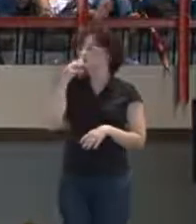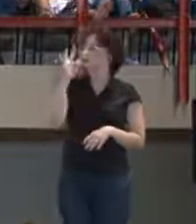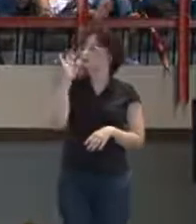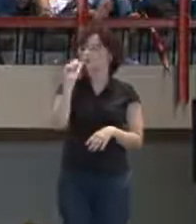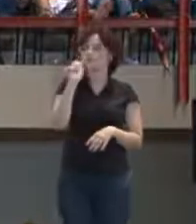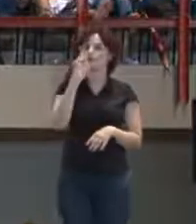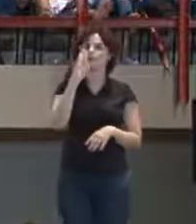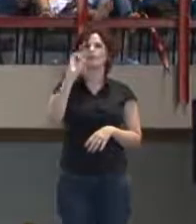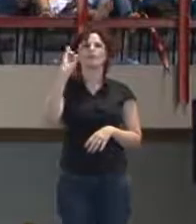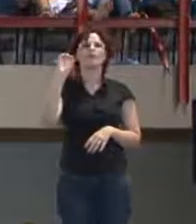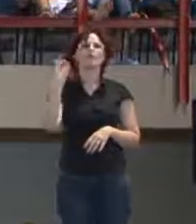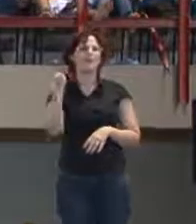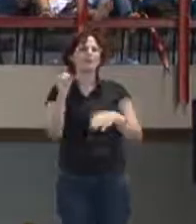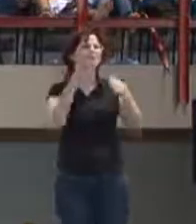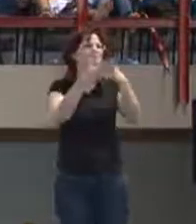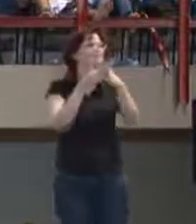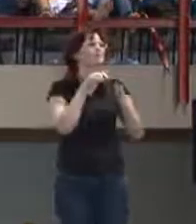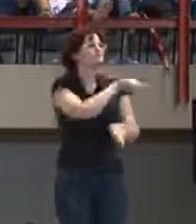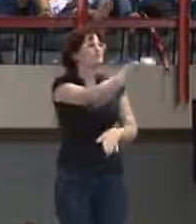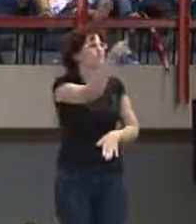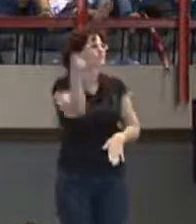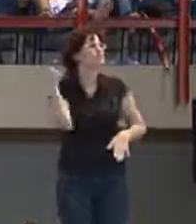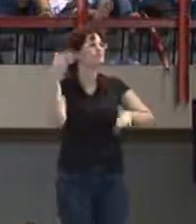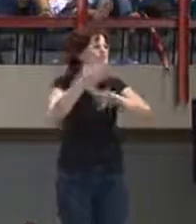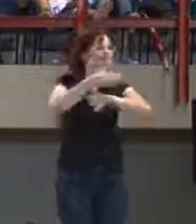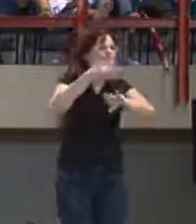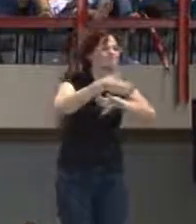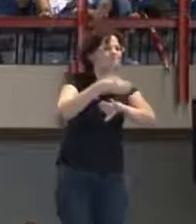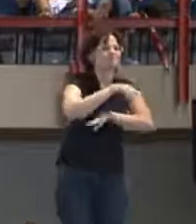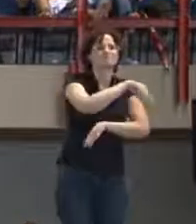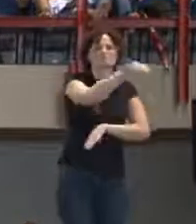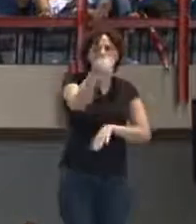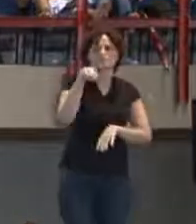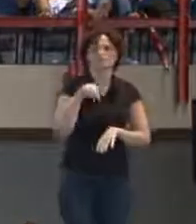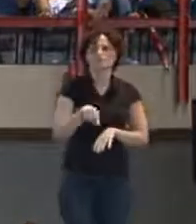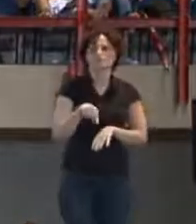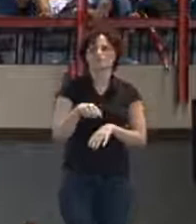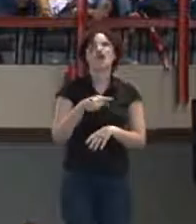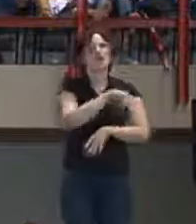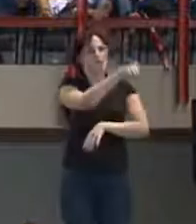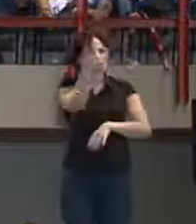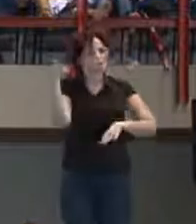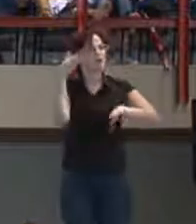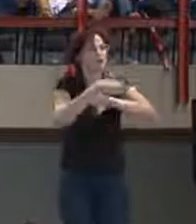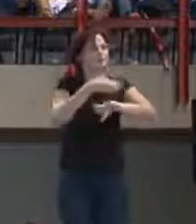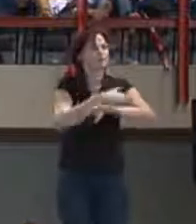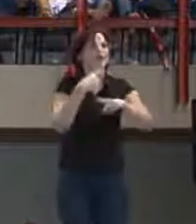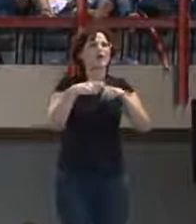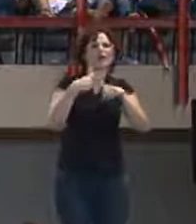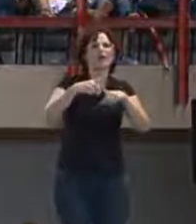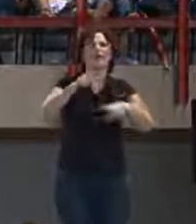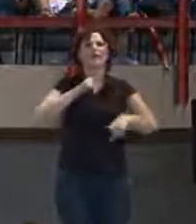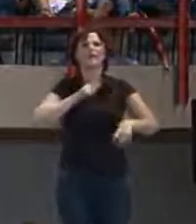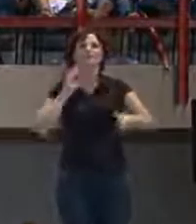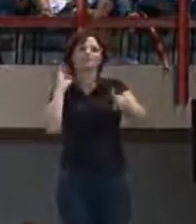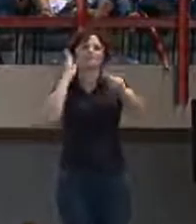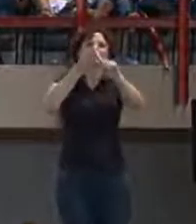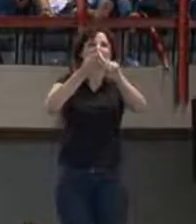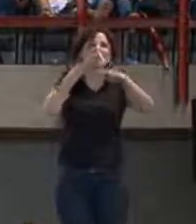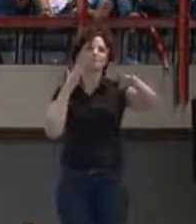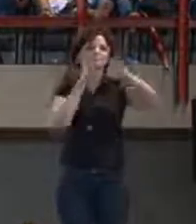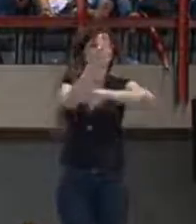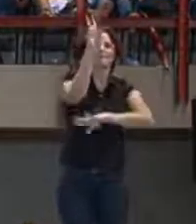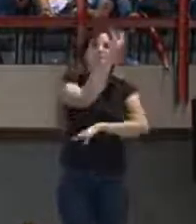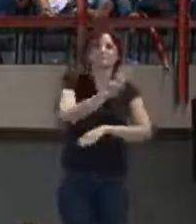Vocês estão aqui porque vocês têm uma razão para estar. Porque vocês têm uma meta lá na frente, que é passar no vestibular,